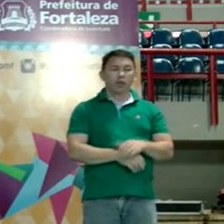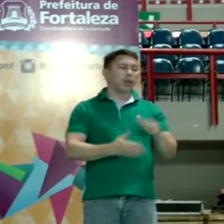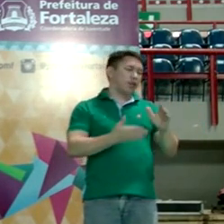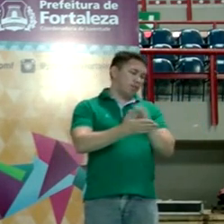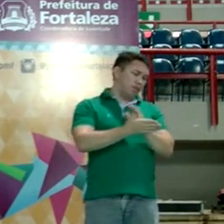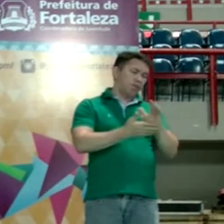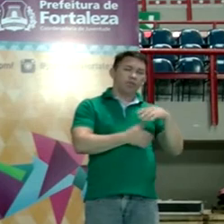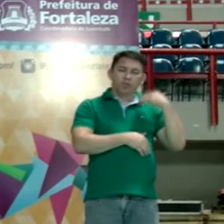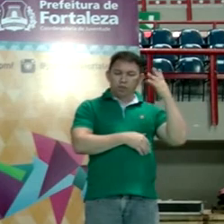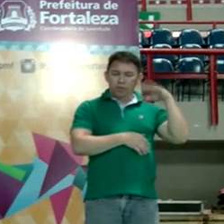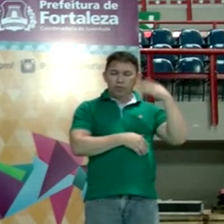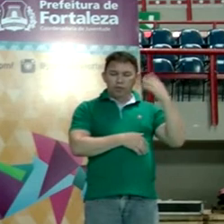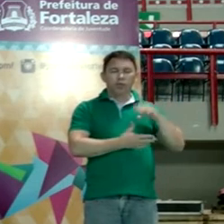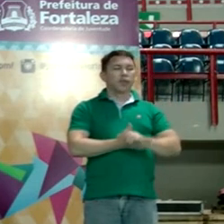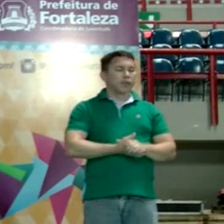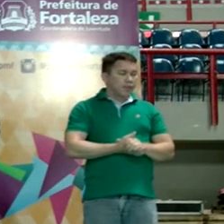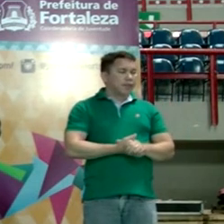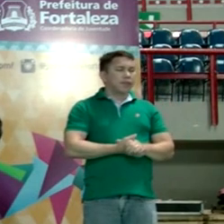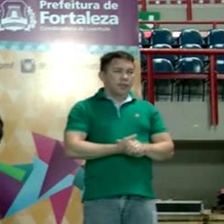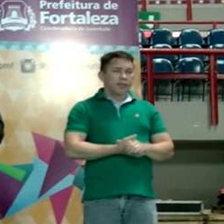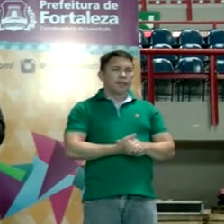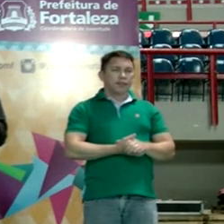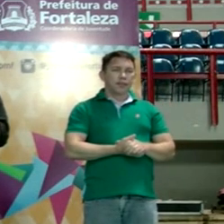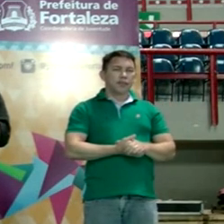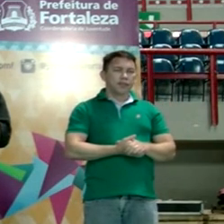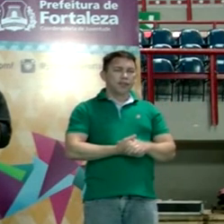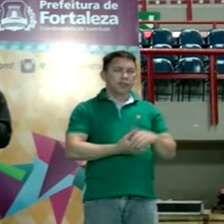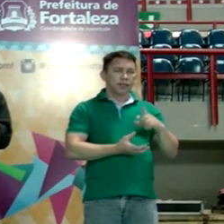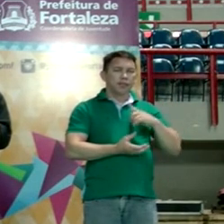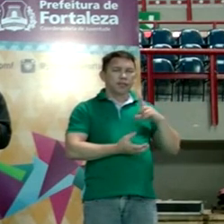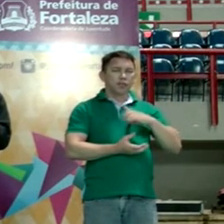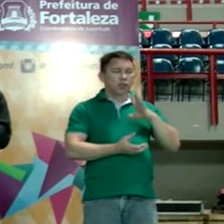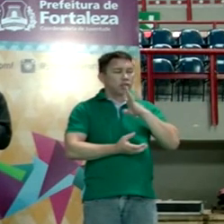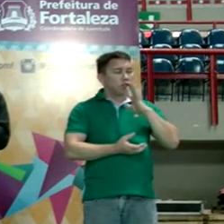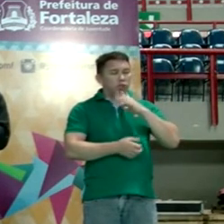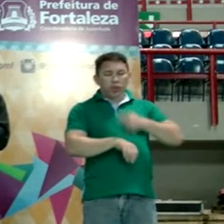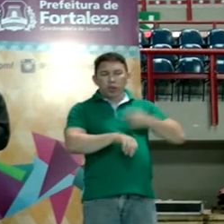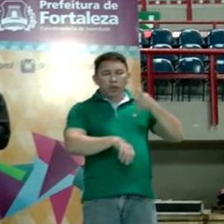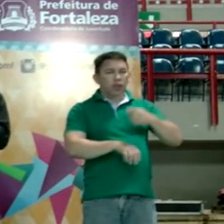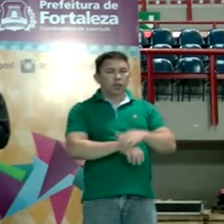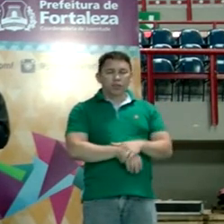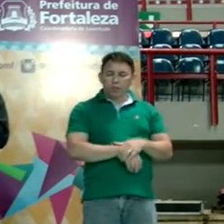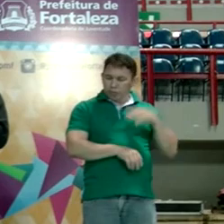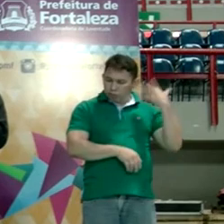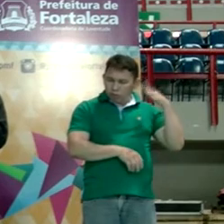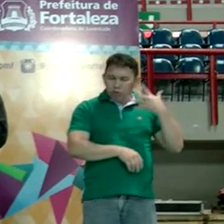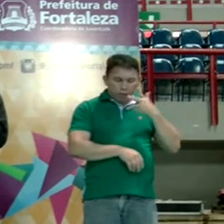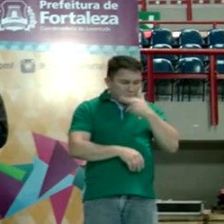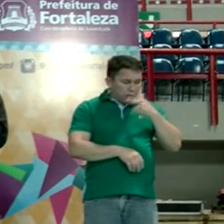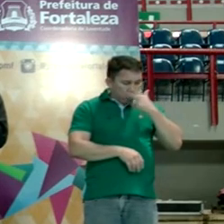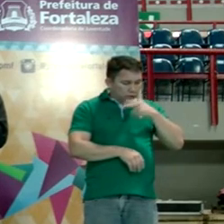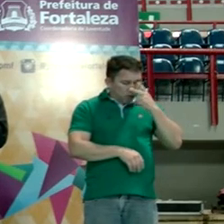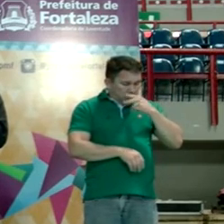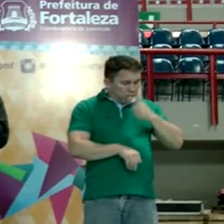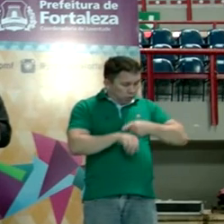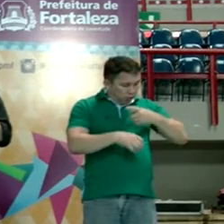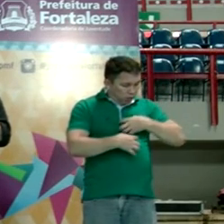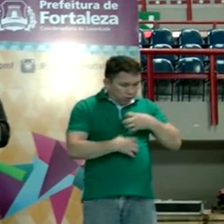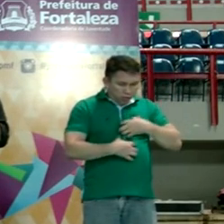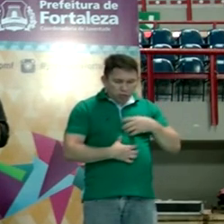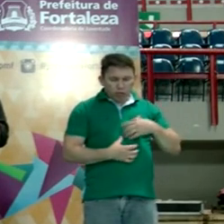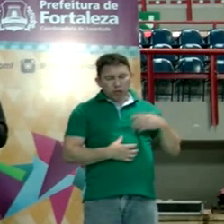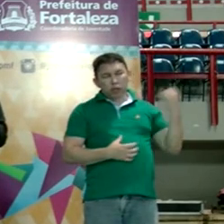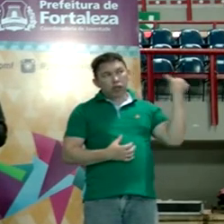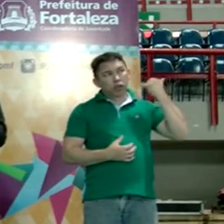algumas músicas que tocam tanto que você já reconhece imediatamente, tá? De